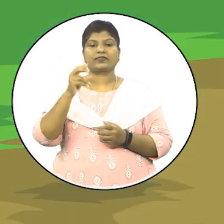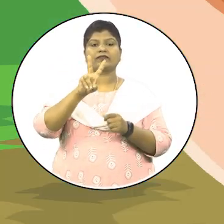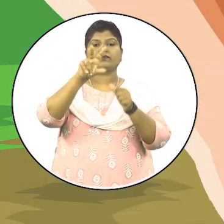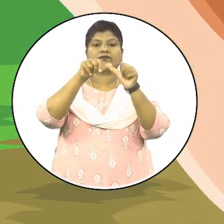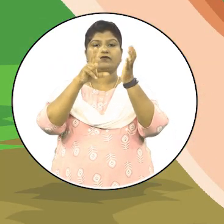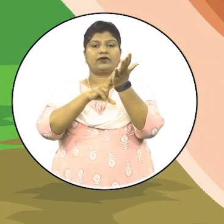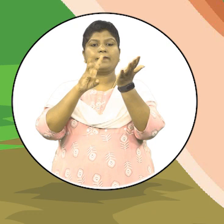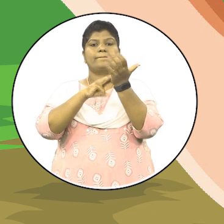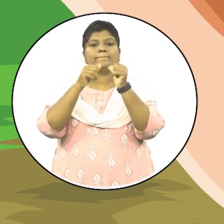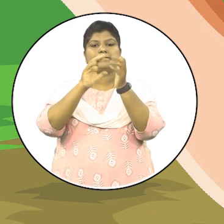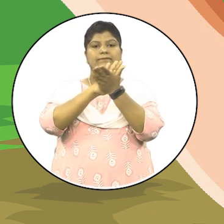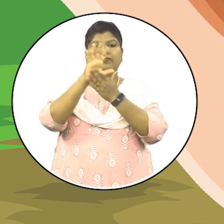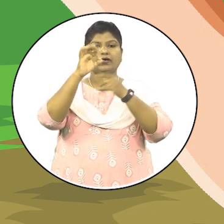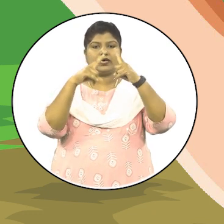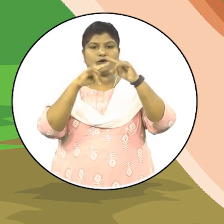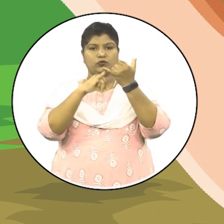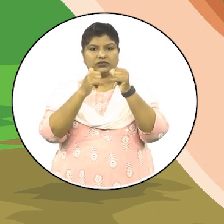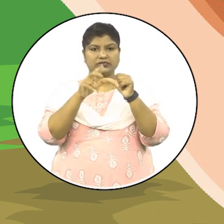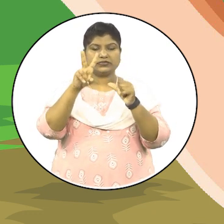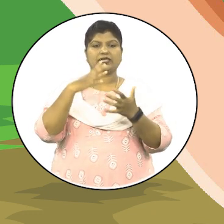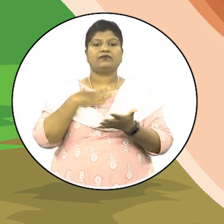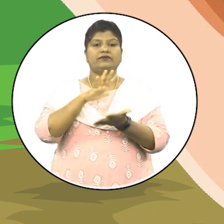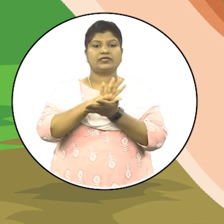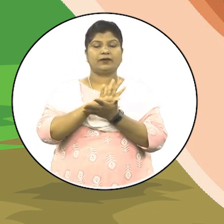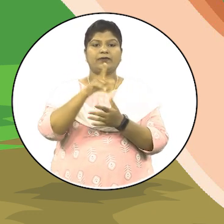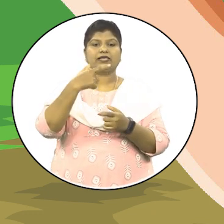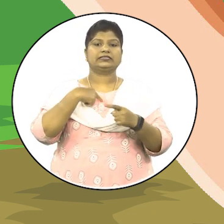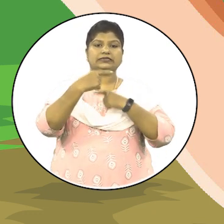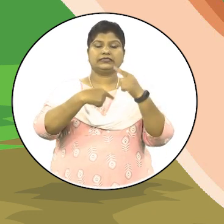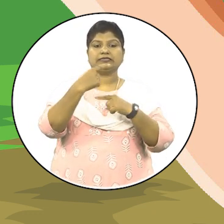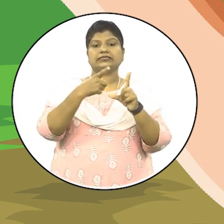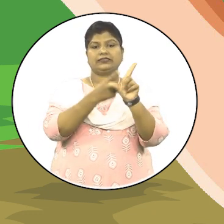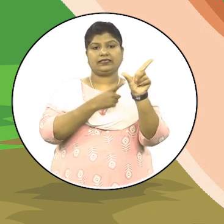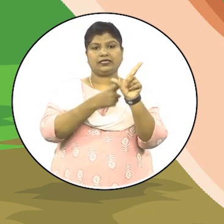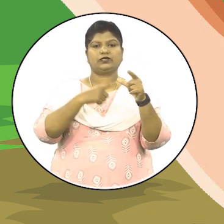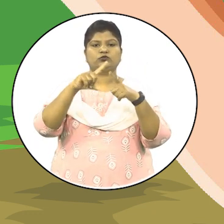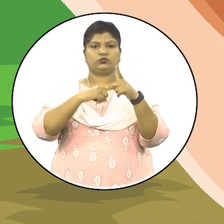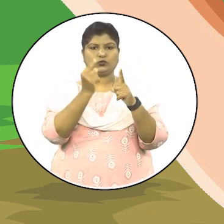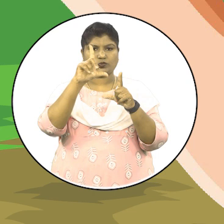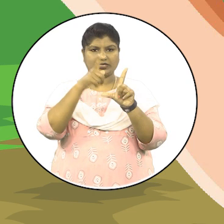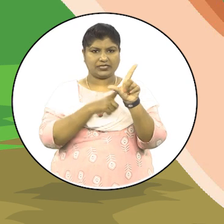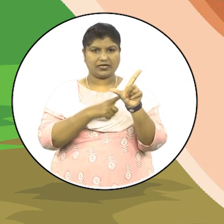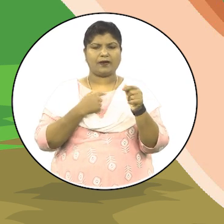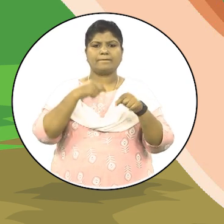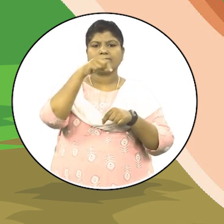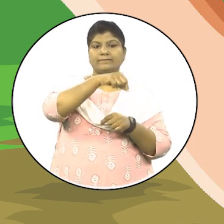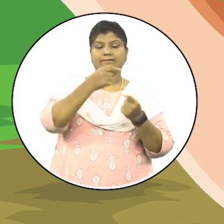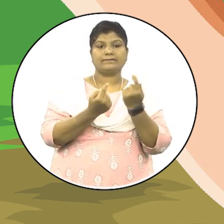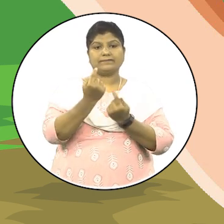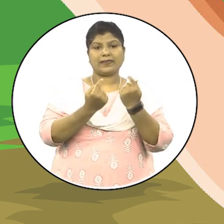वाले वन महोत्सव के बारे में जानते हैं, जिसमें वायु प्रदूषण से बचने के लिए